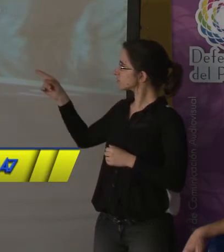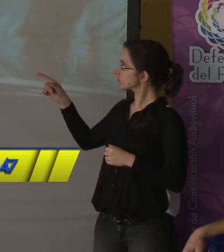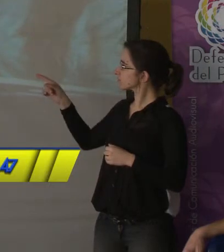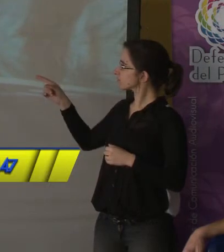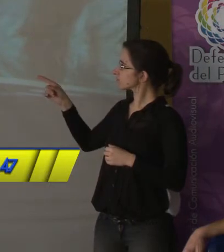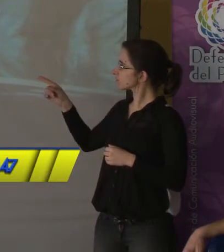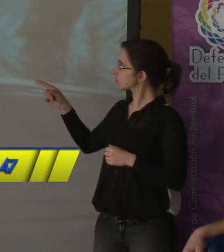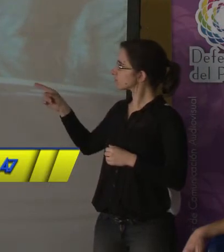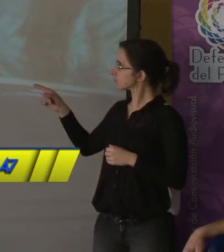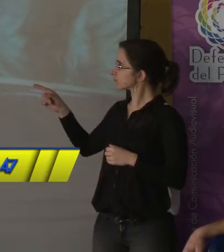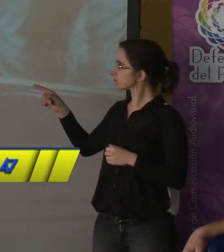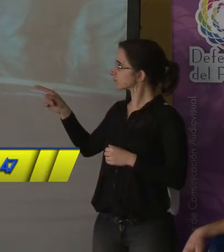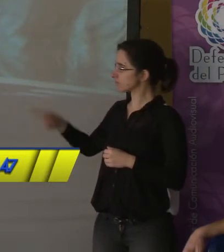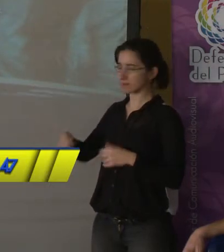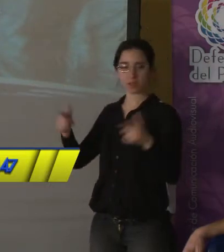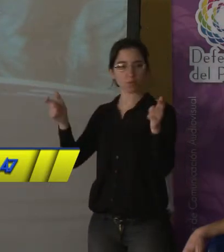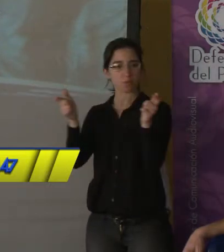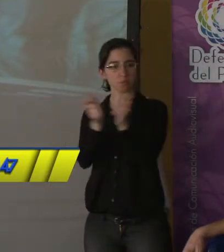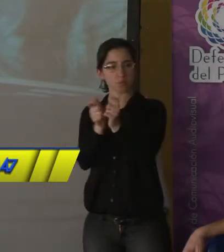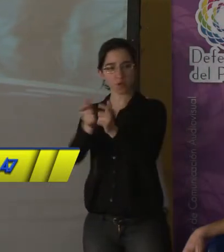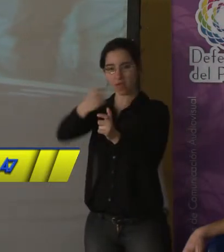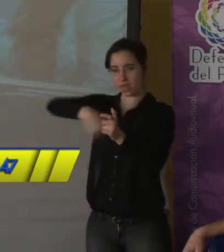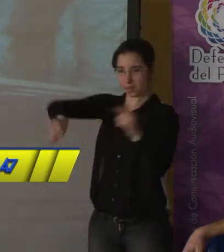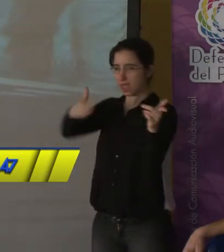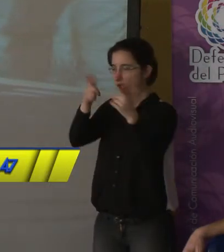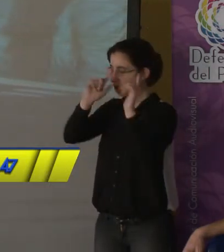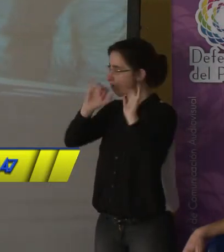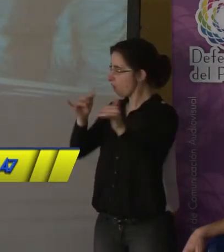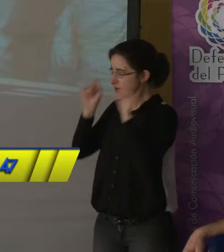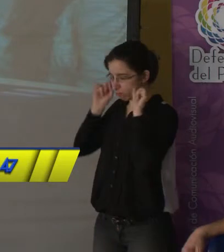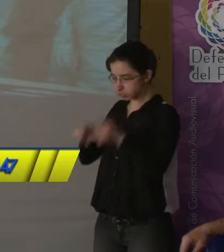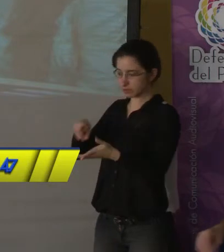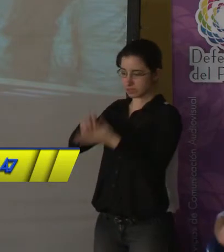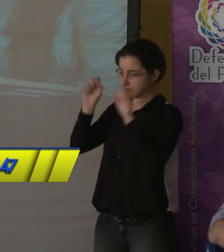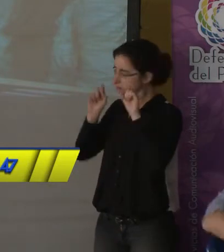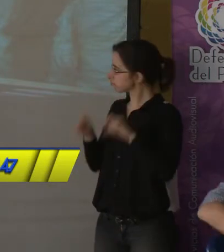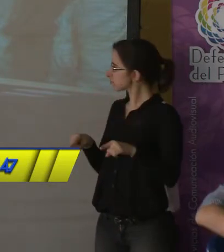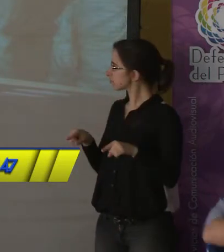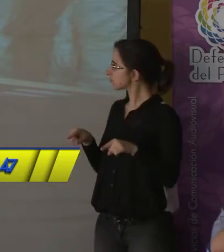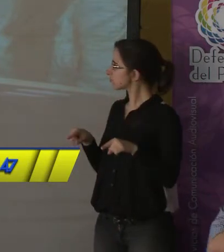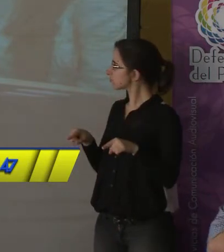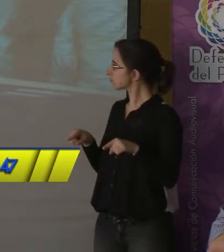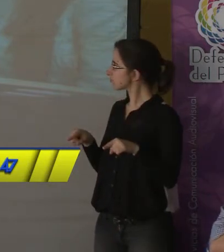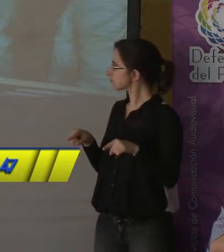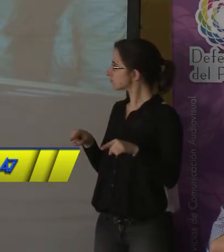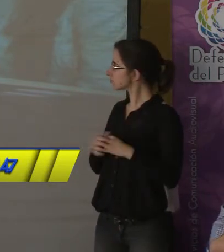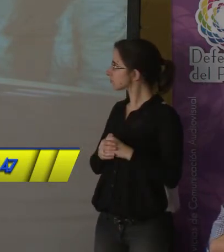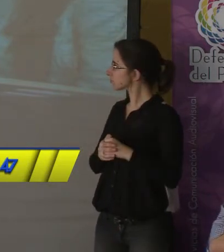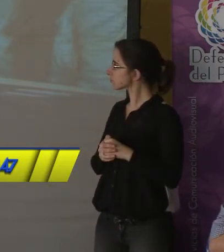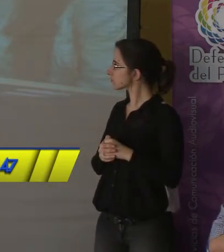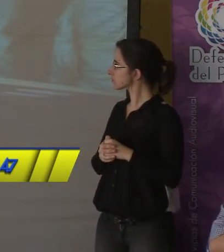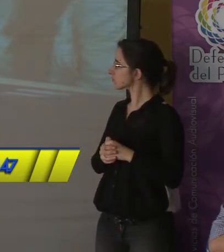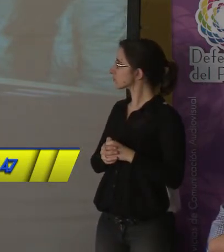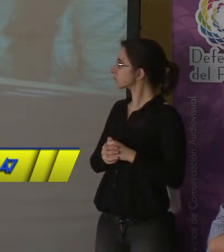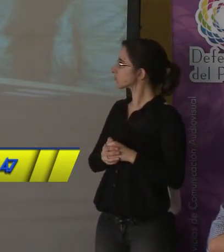que haya más programas de entretenimiento para adolescentes en Salta. Y bueno, y como decía él, que todos